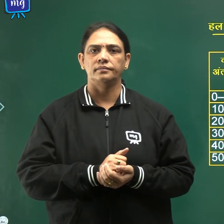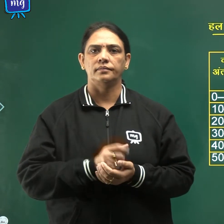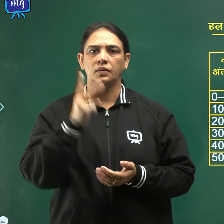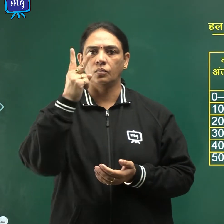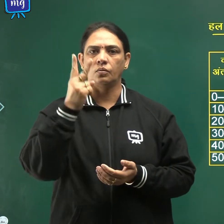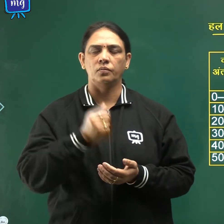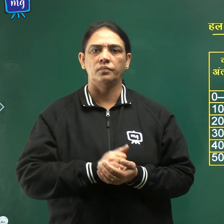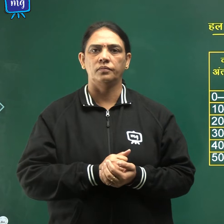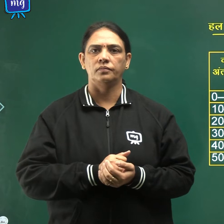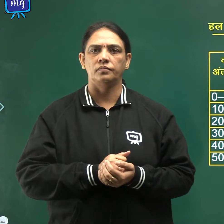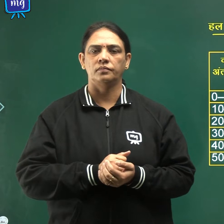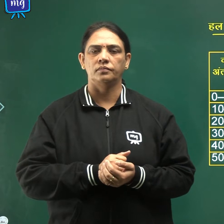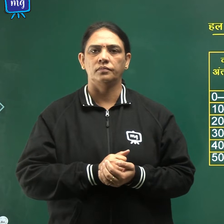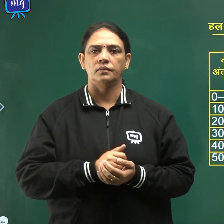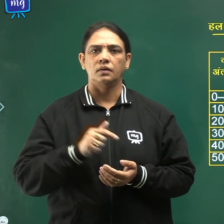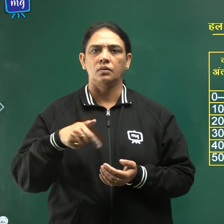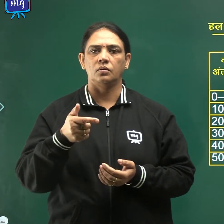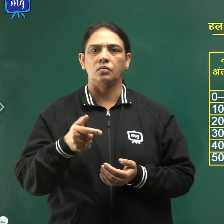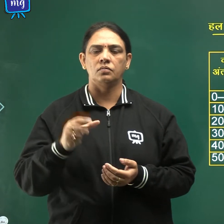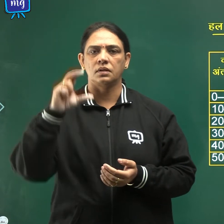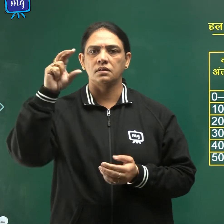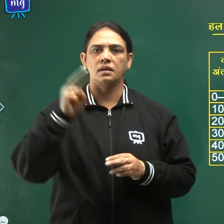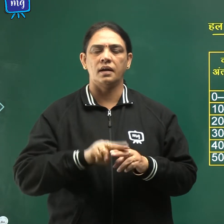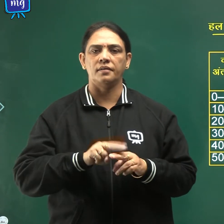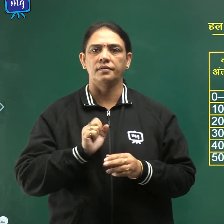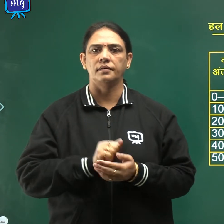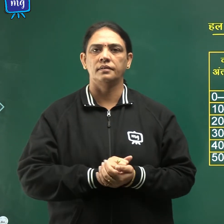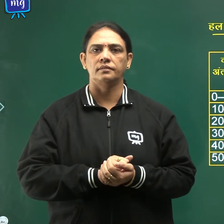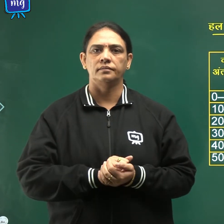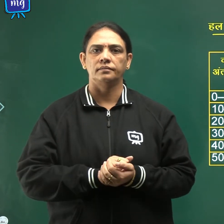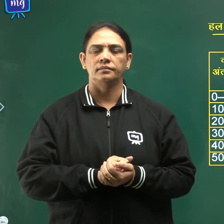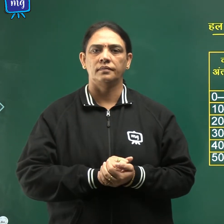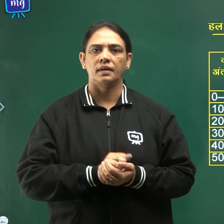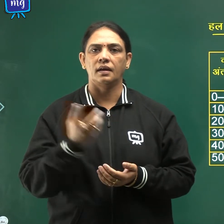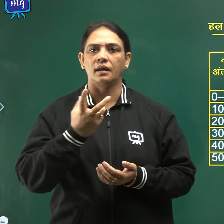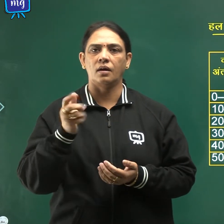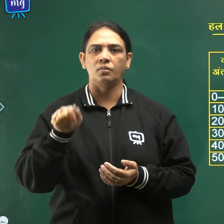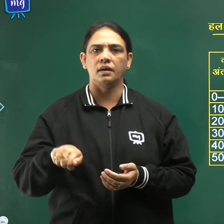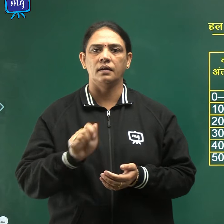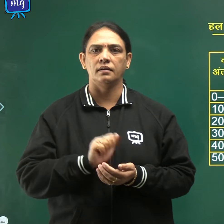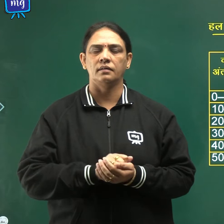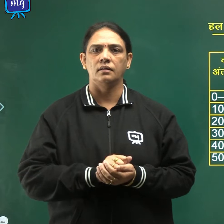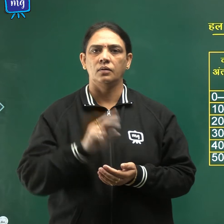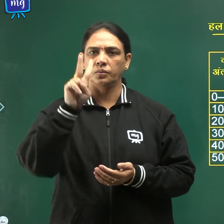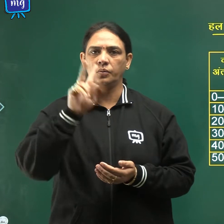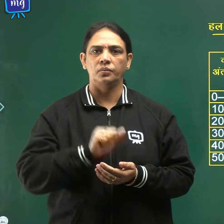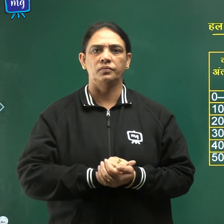2, तो उसकी संचयी बारंबारता कितनी होगी 2।